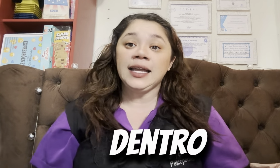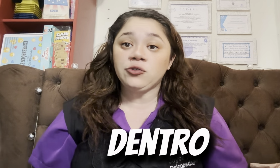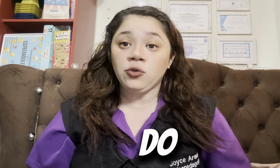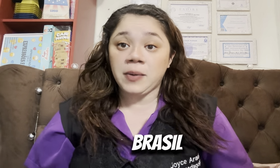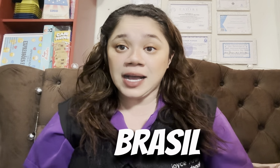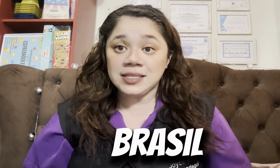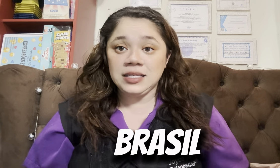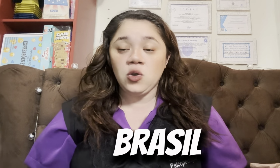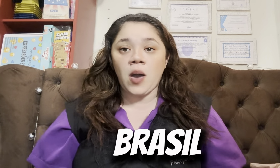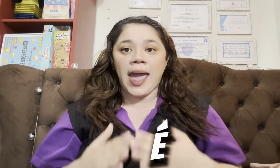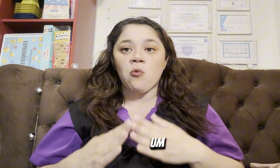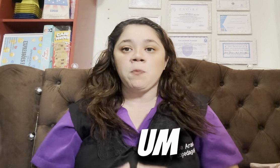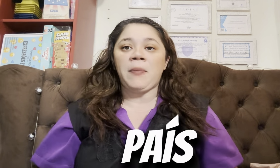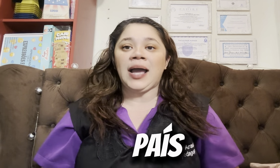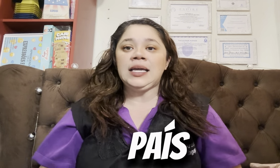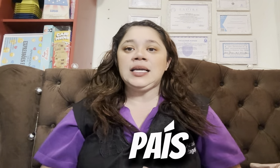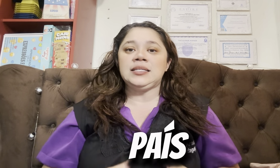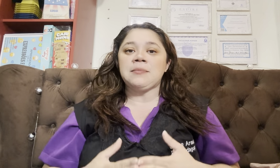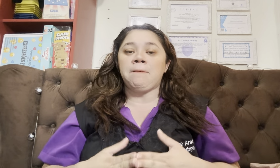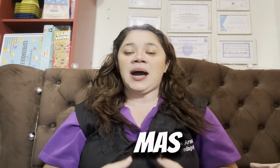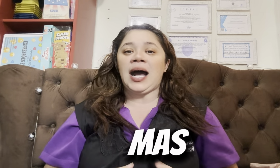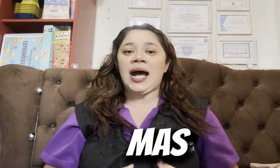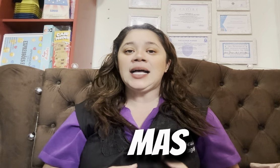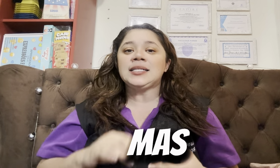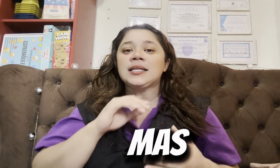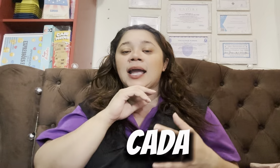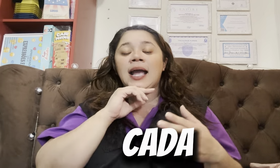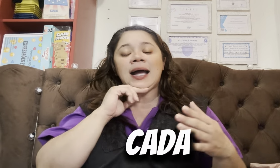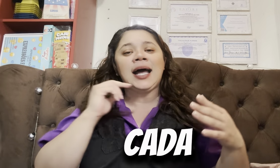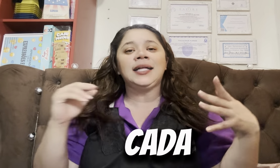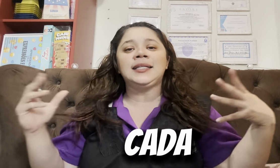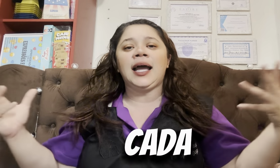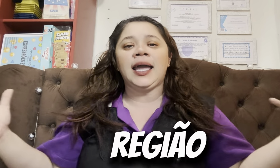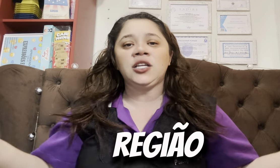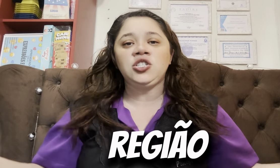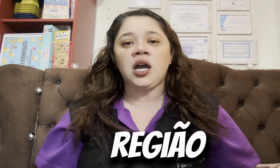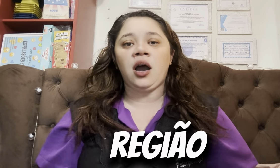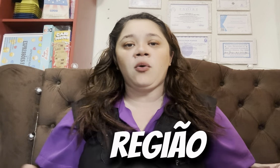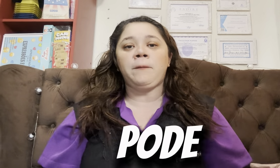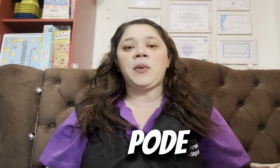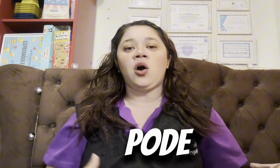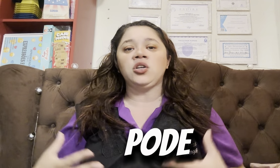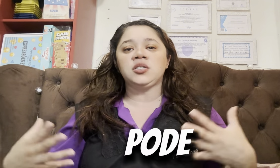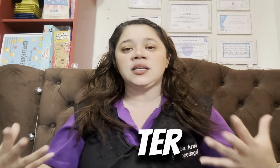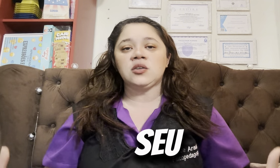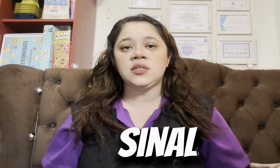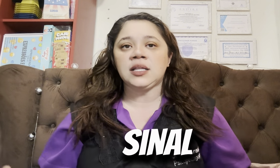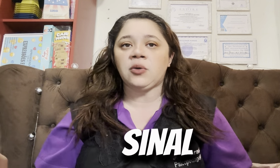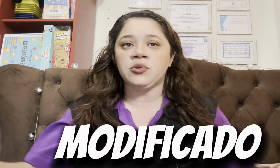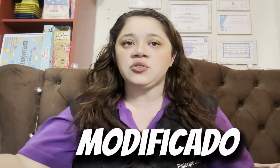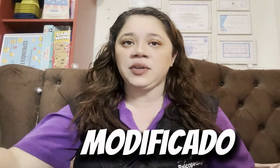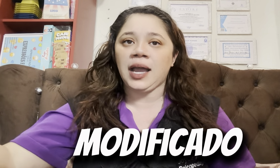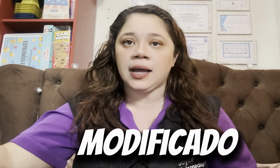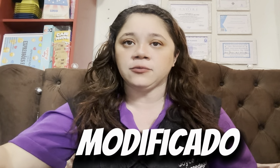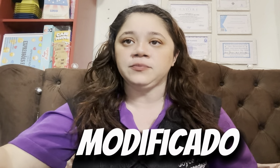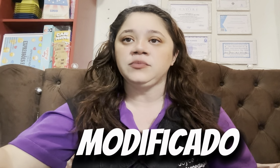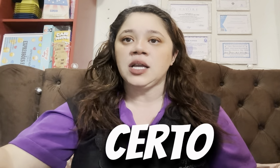do Brasil, é um país, mas cada região pode ter seu sinal modificado,